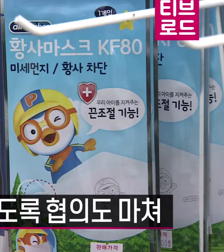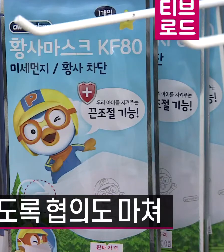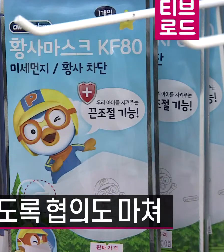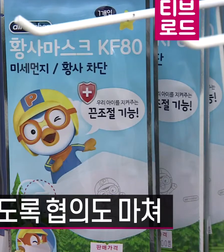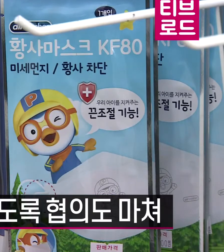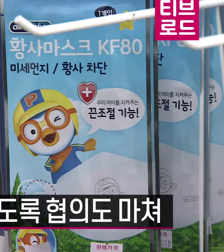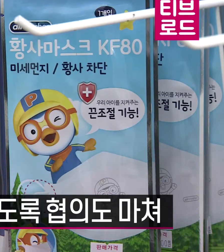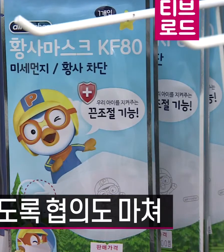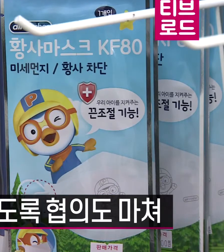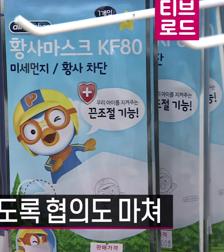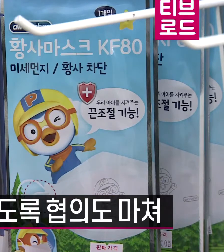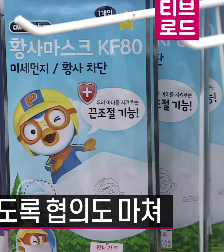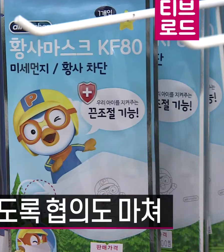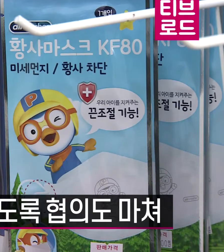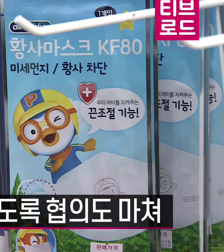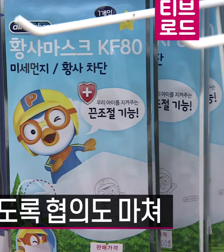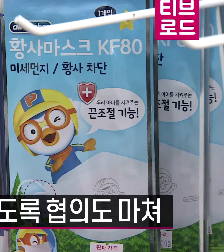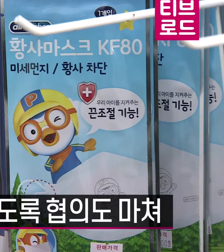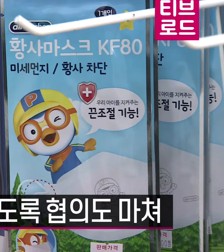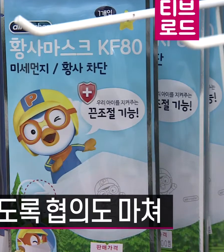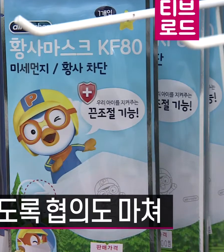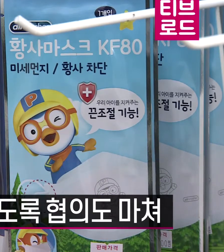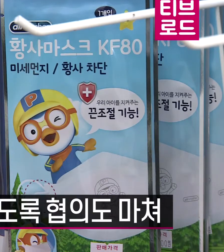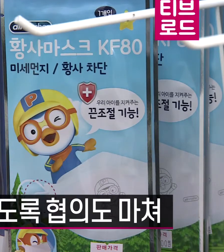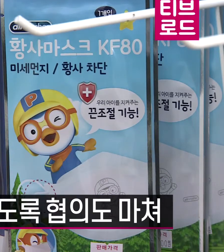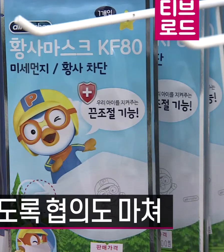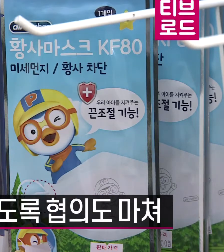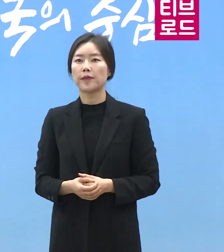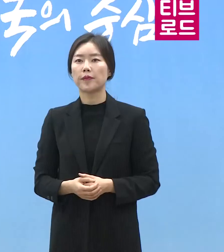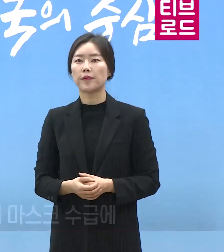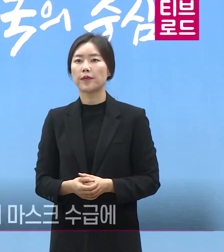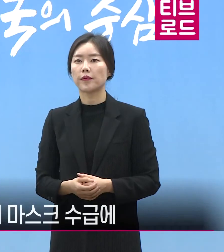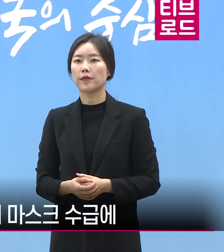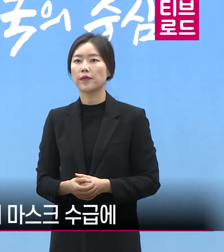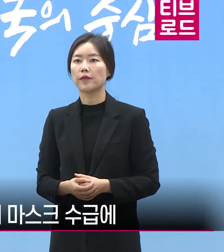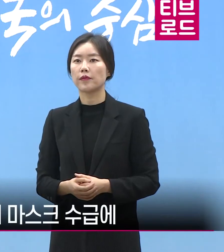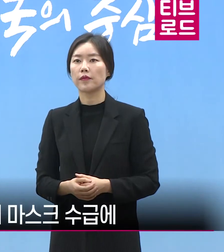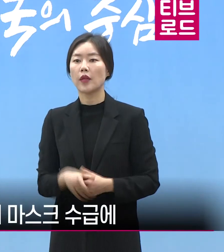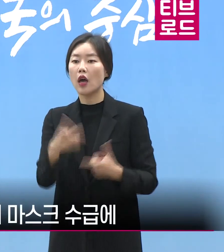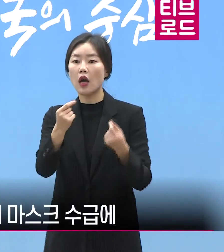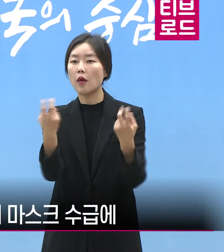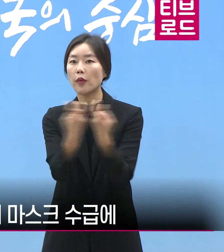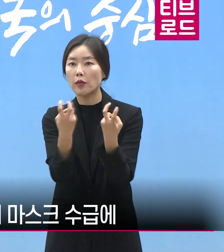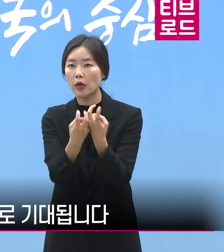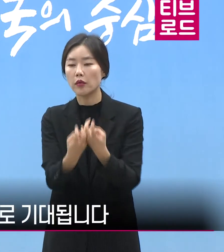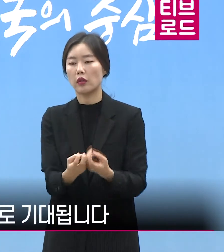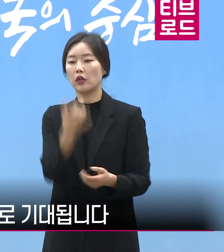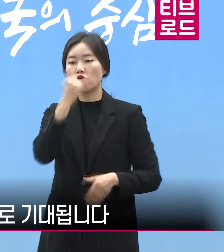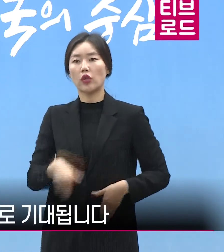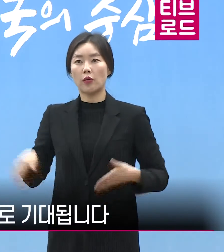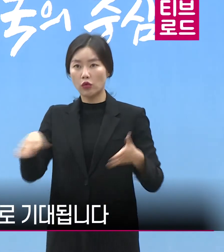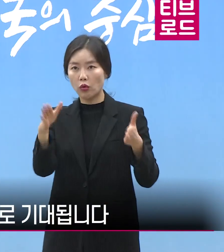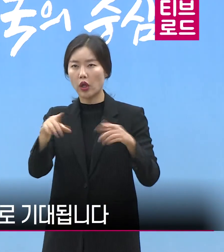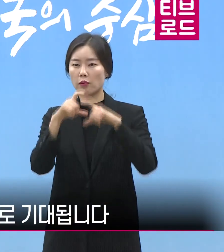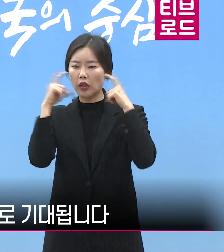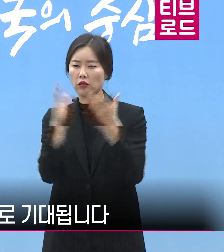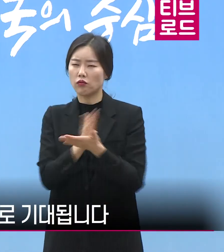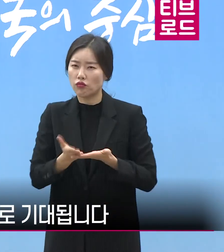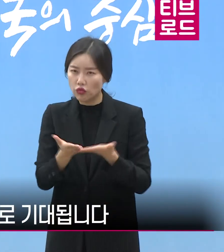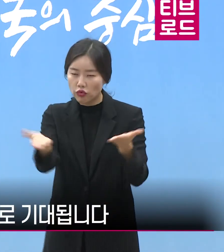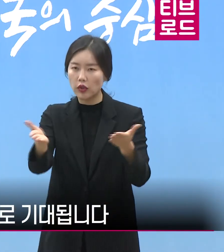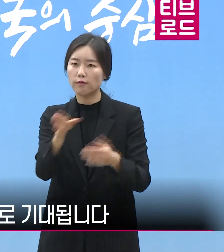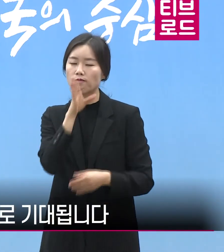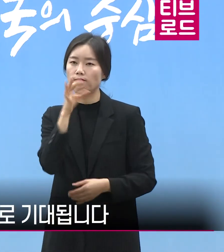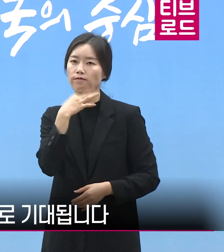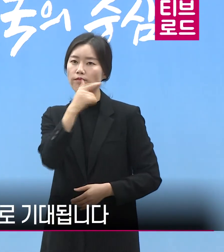일부를 충남에 먼저 공급하도록 협의도 마쳤습니다. 이러한 조치가 도내 마스크 수급에 큰 도움이 될 것으로